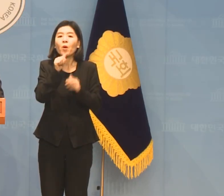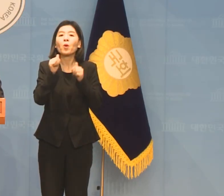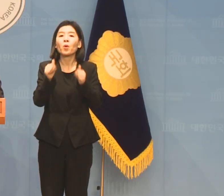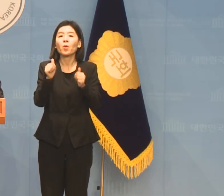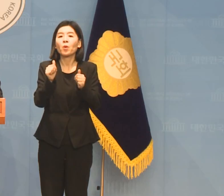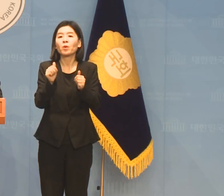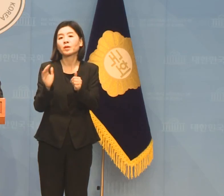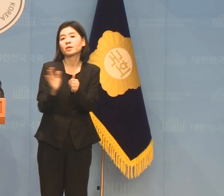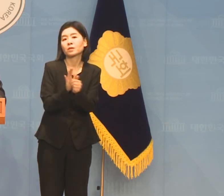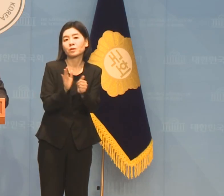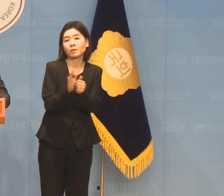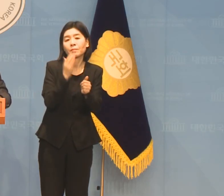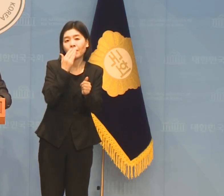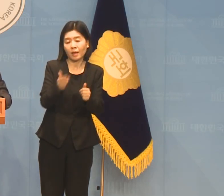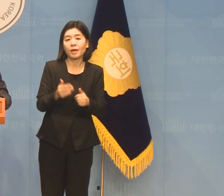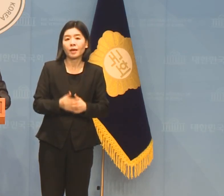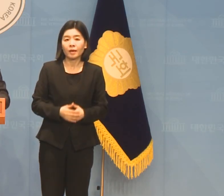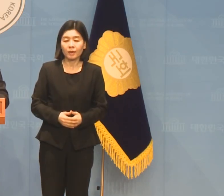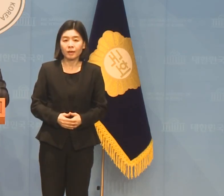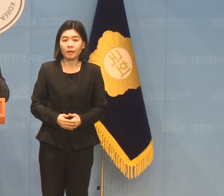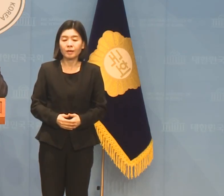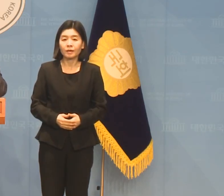연결까지 지원이 가능합니다.